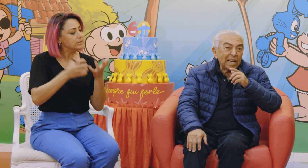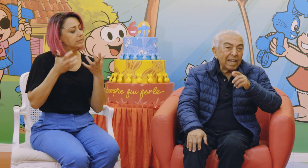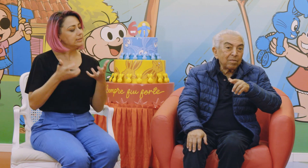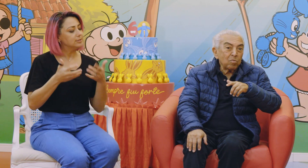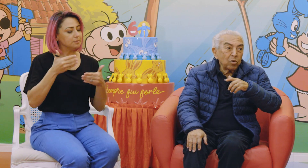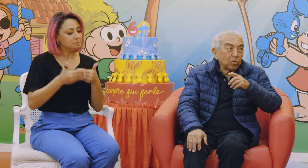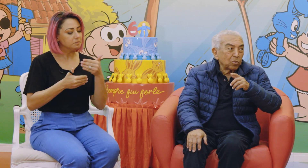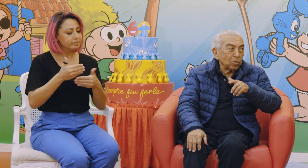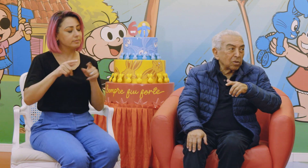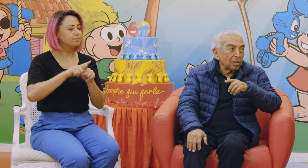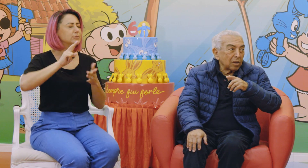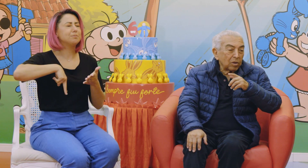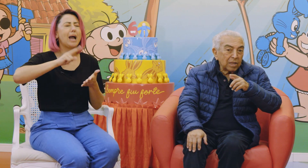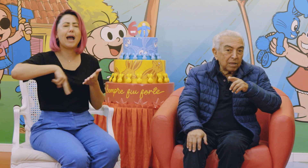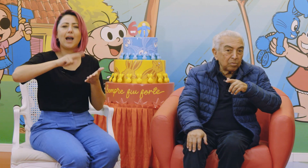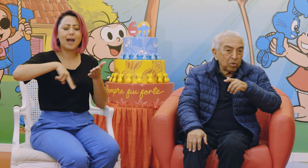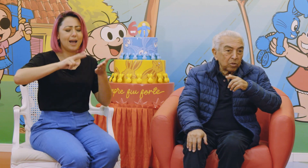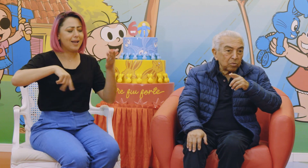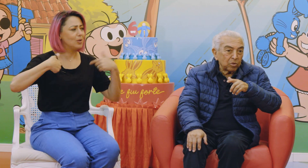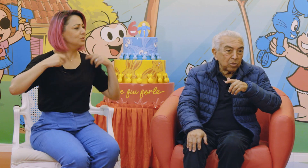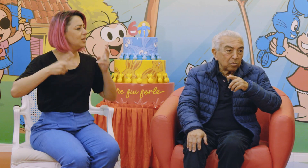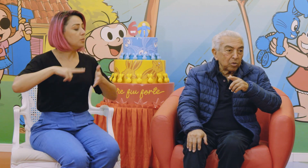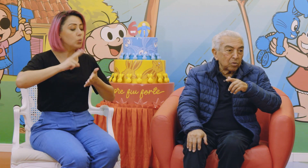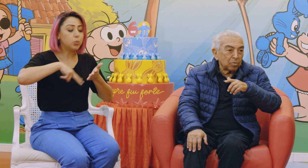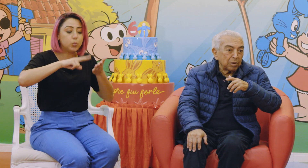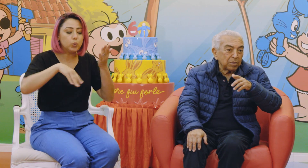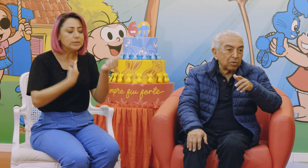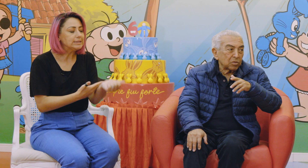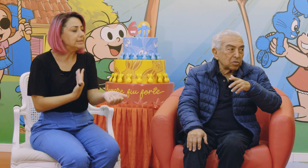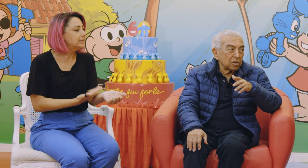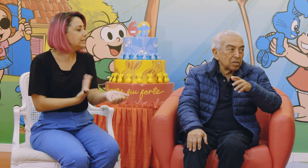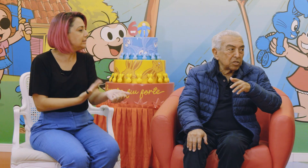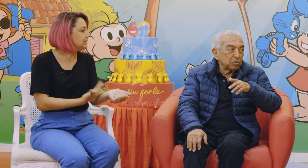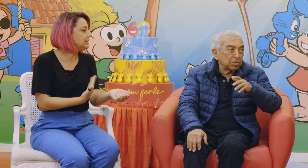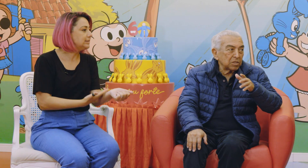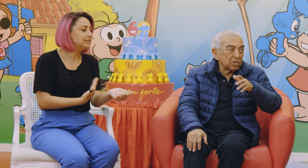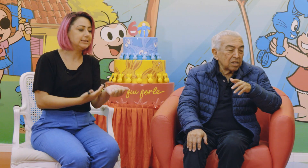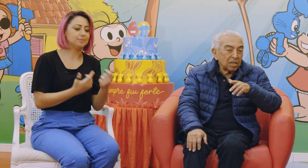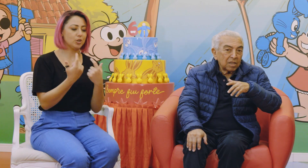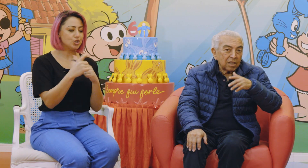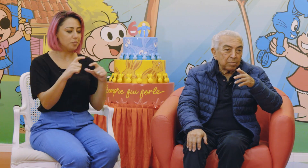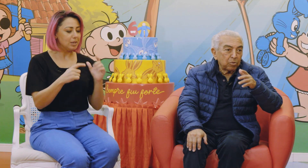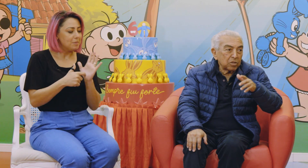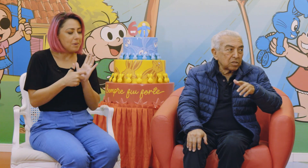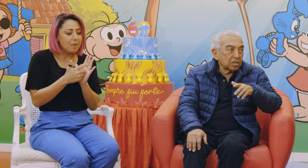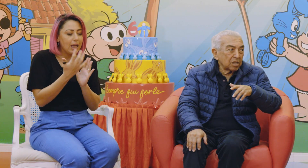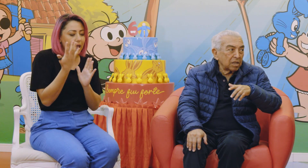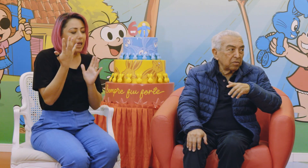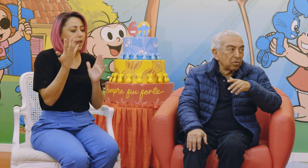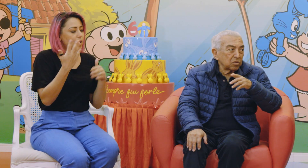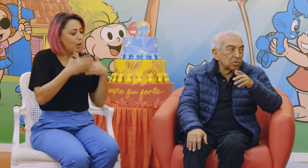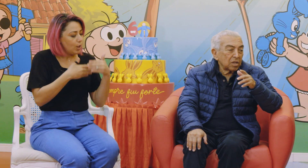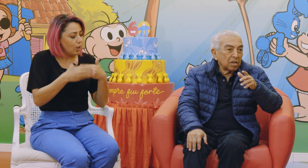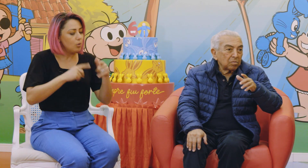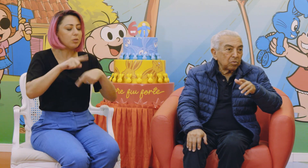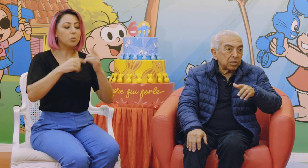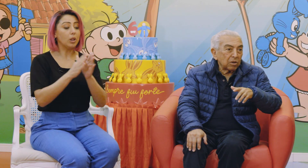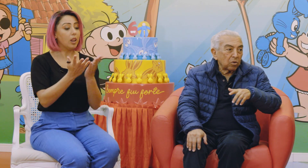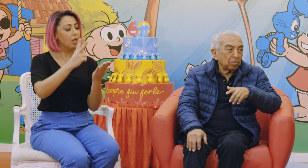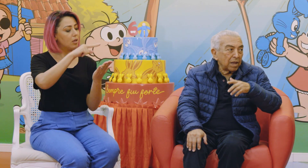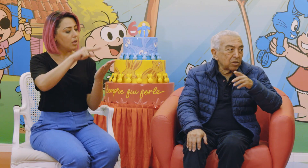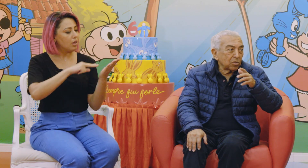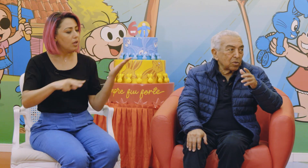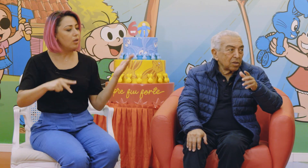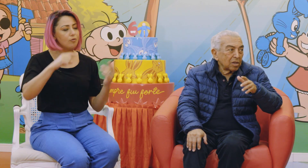E ler muito. Eu lia muito. Primeiro os gibis e depois livros,